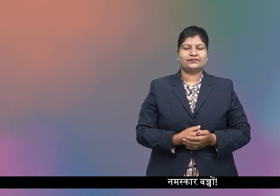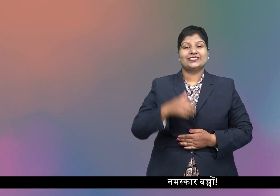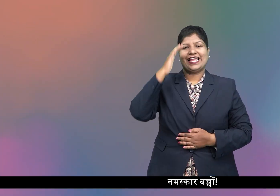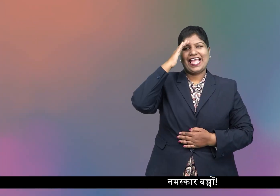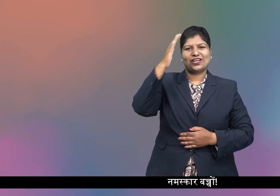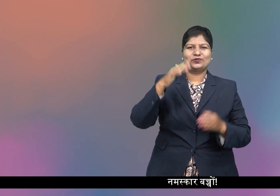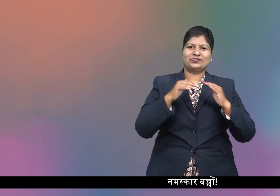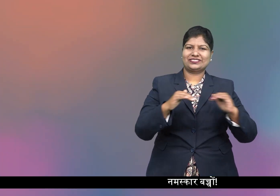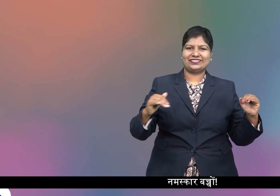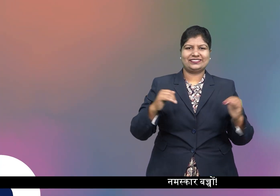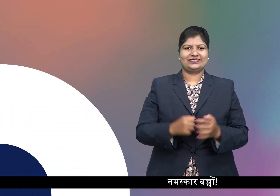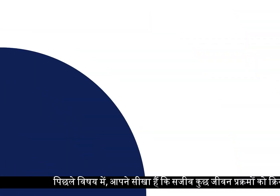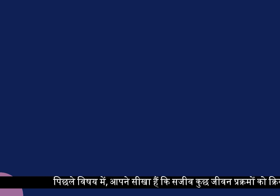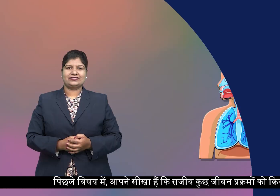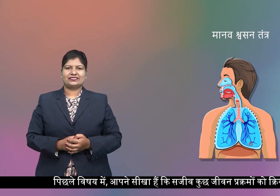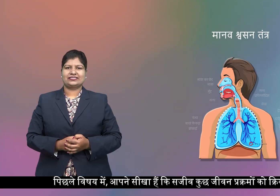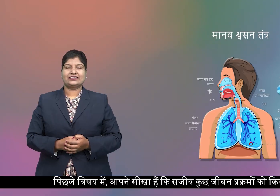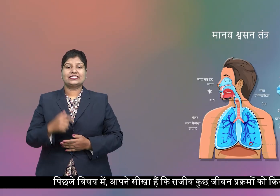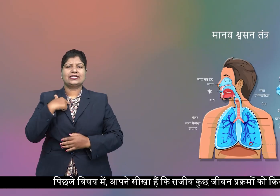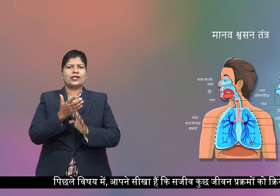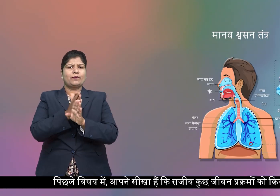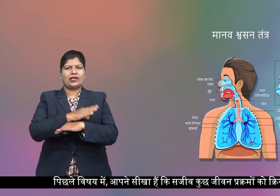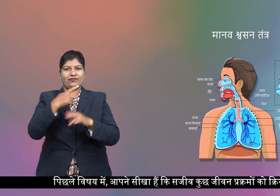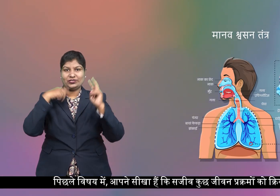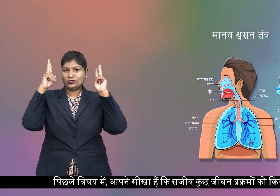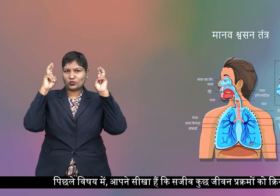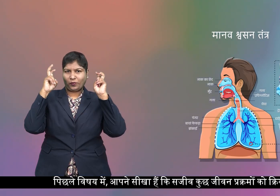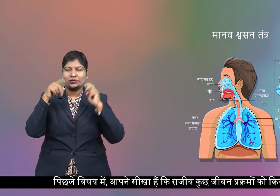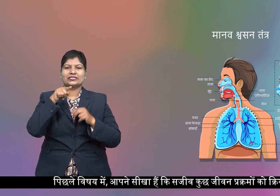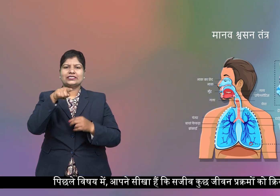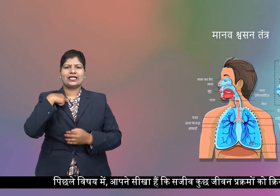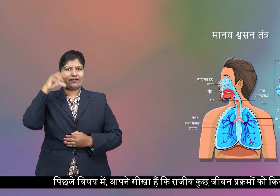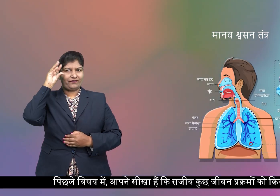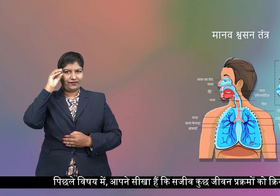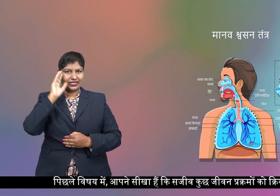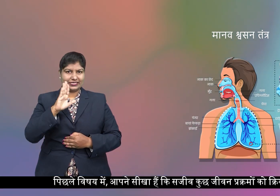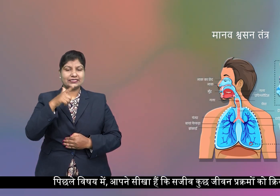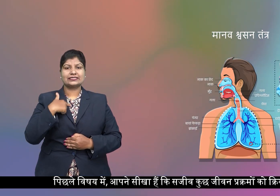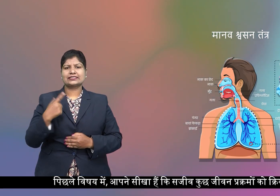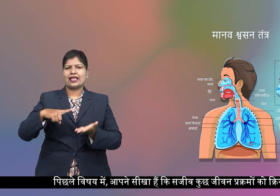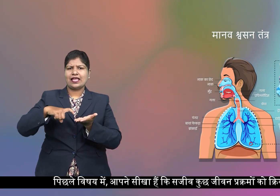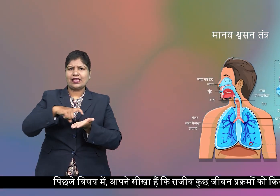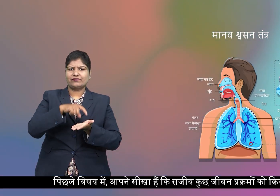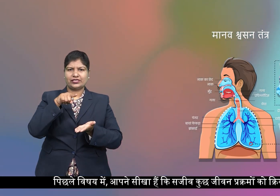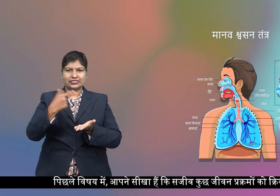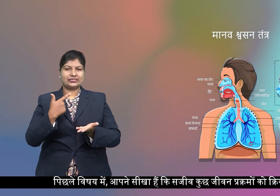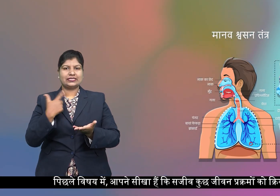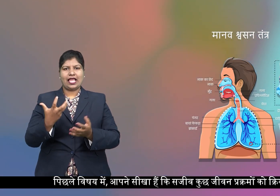नमस्कार बच्चों। पिछले विषय में आपने सीखा है कि सजीव कुछ